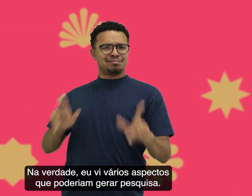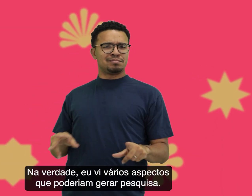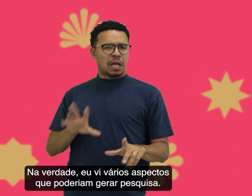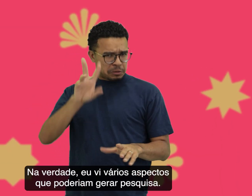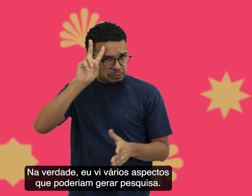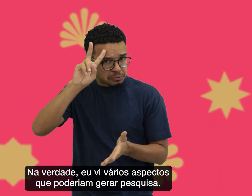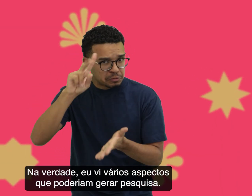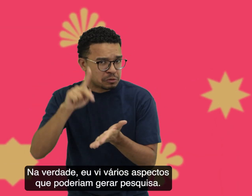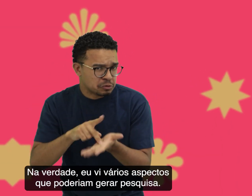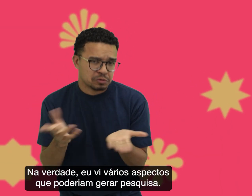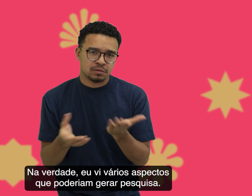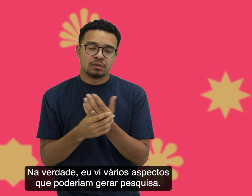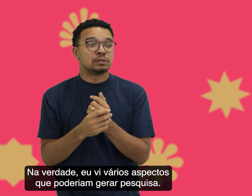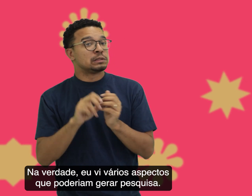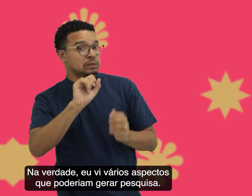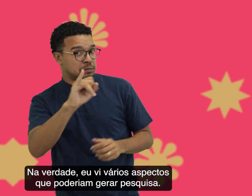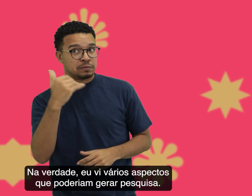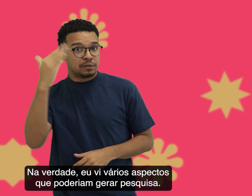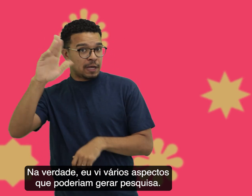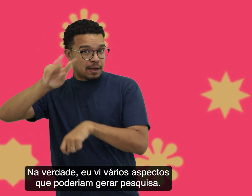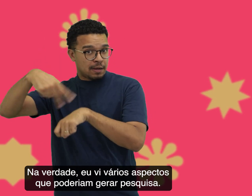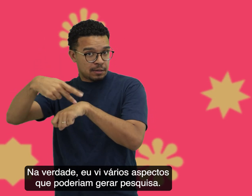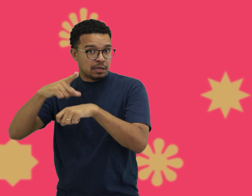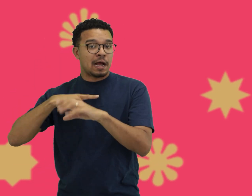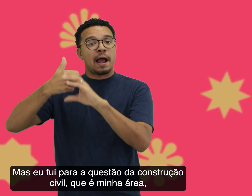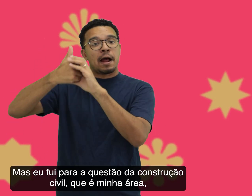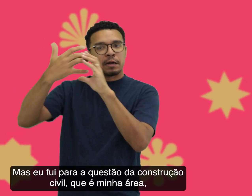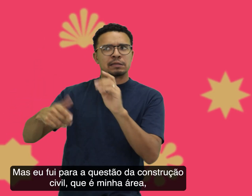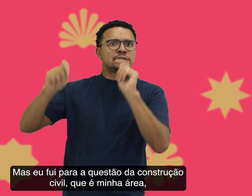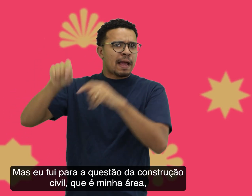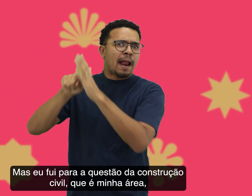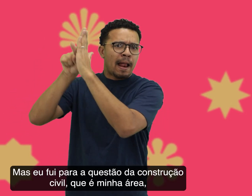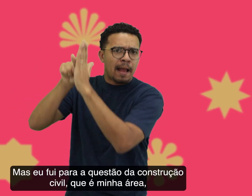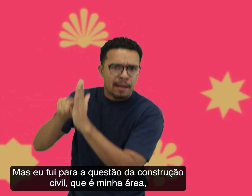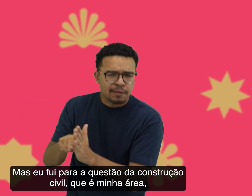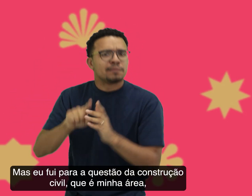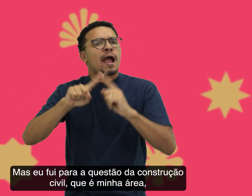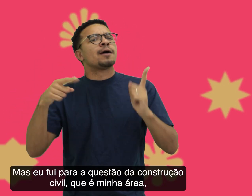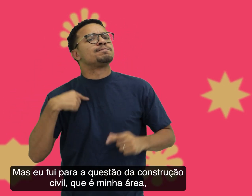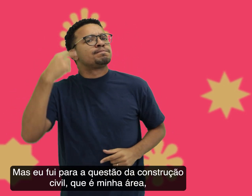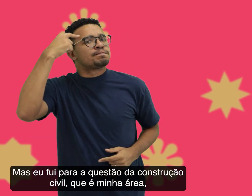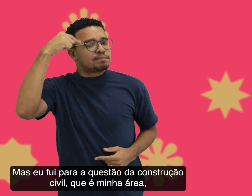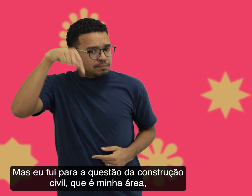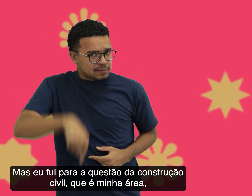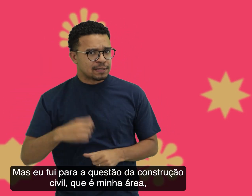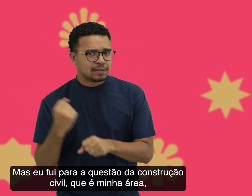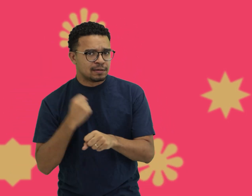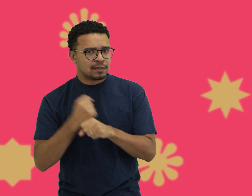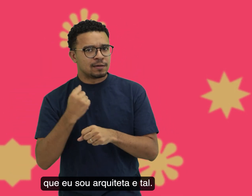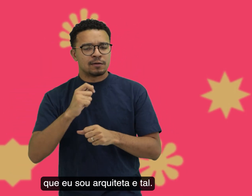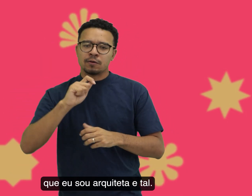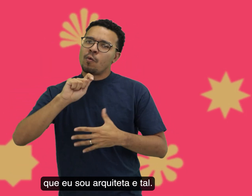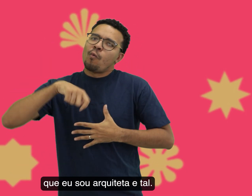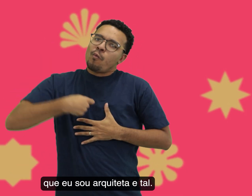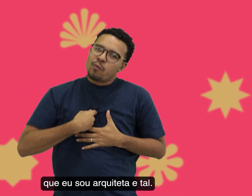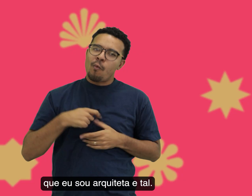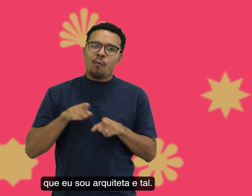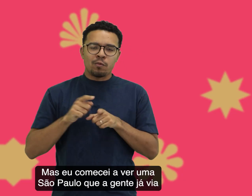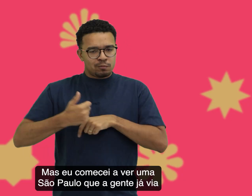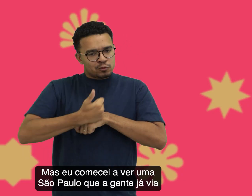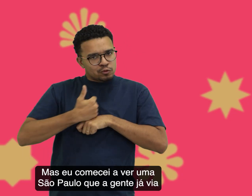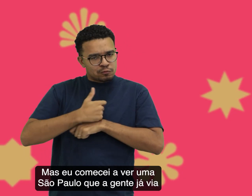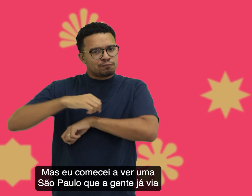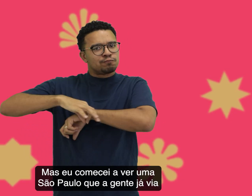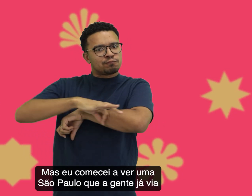quê? Na verdade, eu vi vários aspectos que poderiam gerar pesquisa, né? Mas eu fui para a questão da construção civil, que é a minha área, né? Que eu